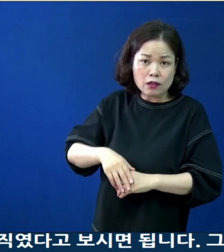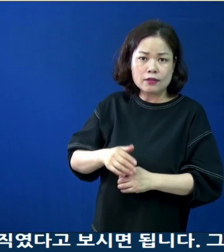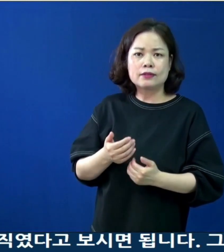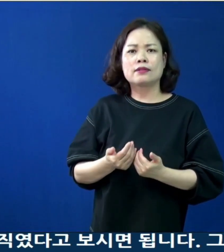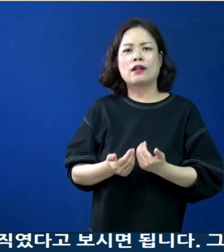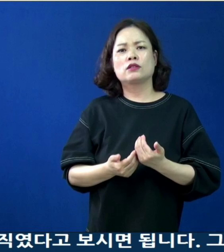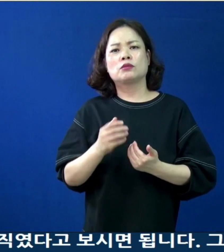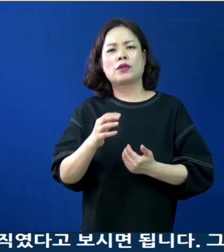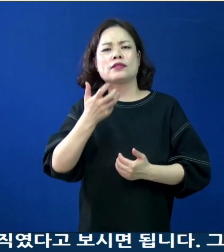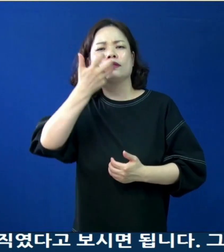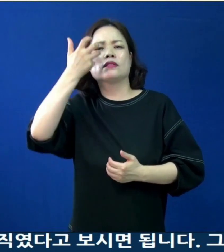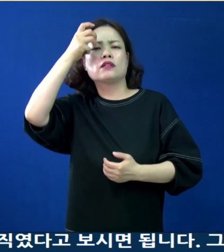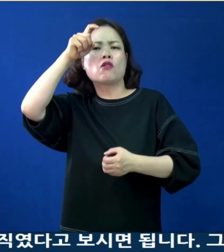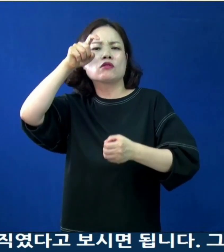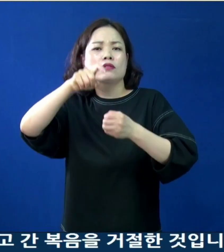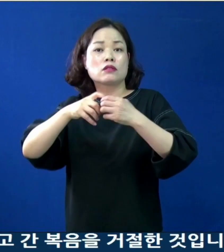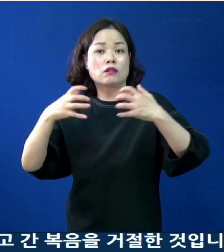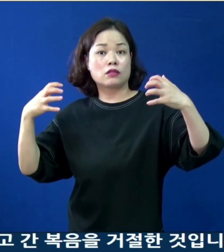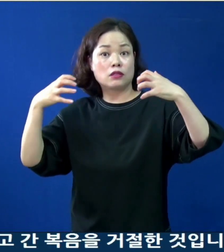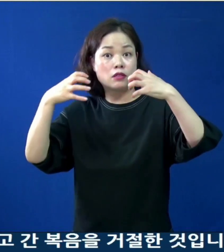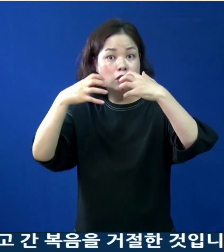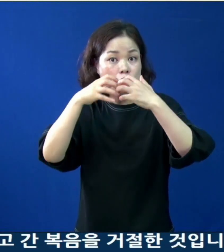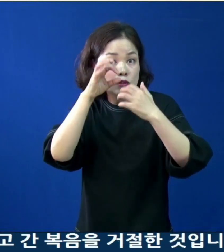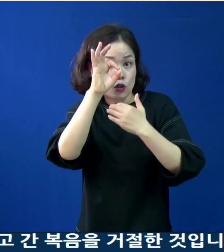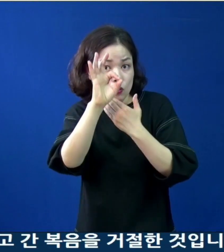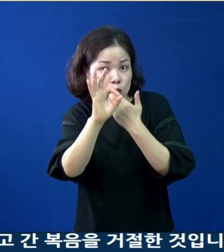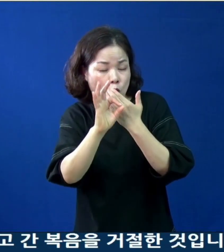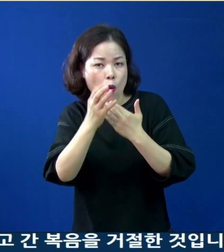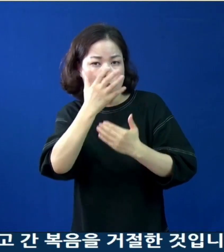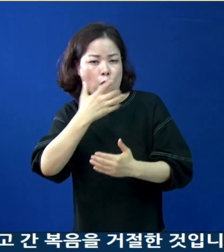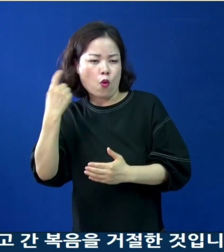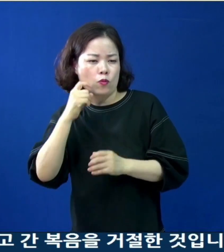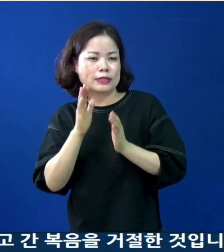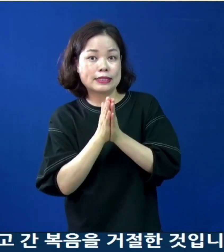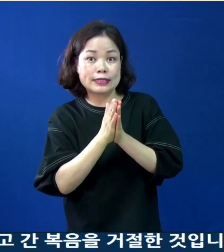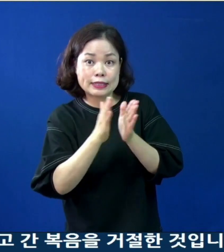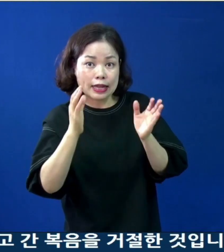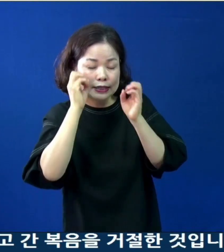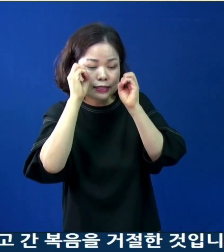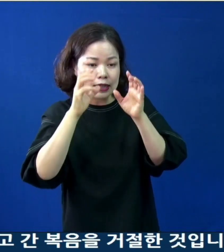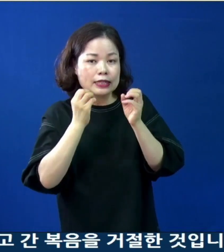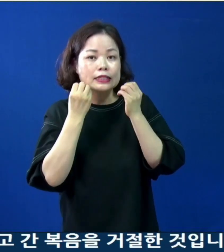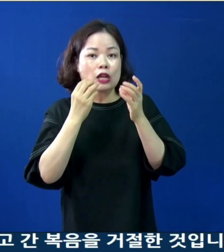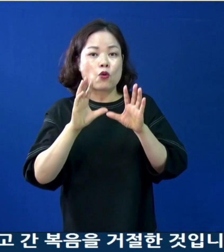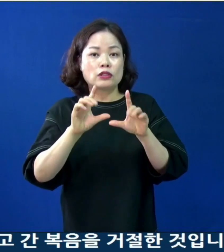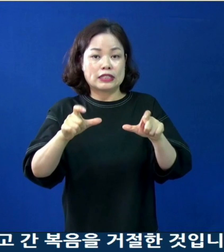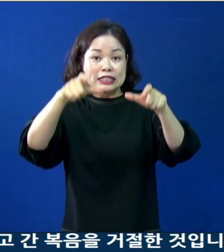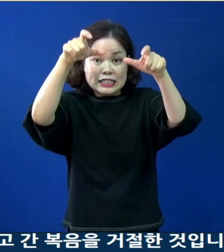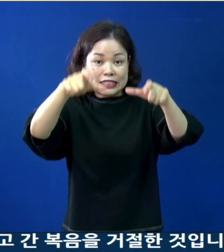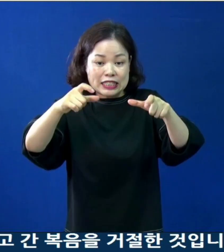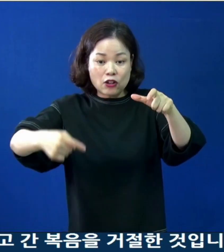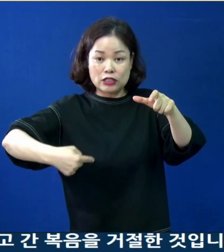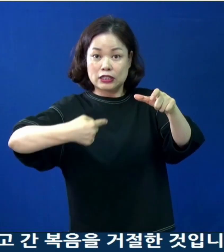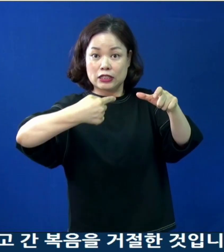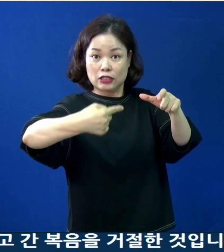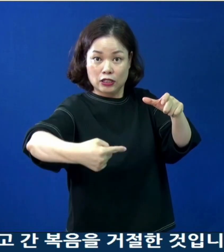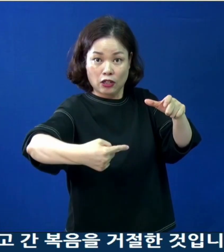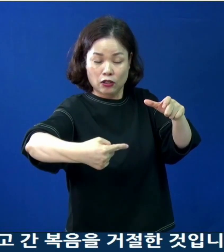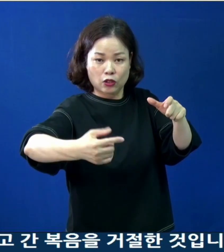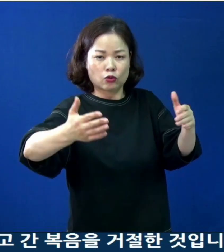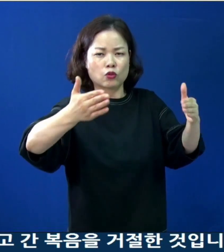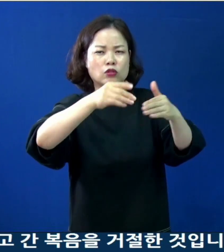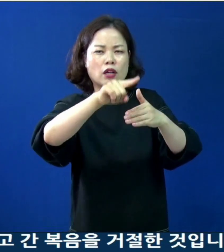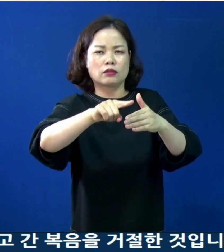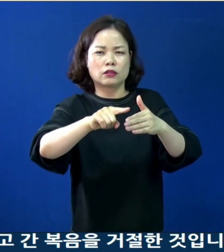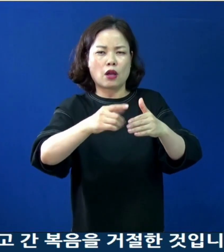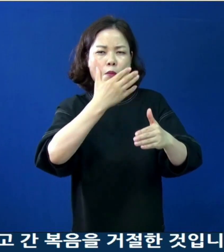보이지만 실제로 영적 전투를 놓고 보면 복음이 진입할 때, 복음이 새로운 지역에 진입할 때 그 토착 세력들이